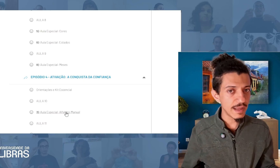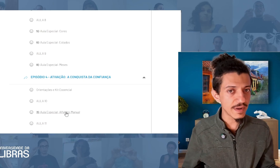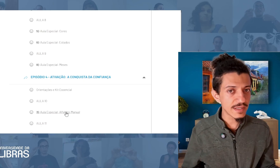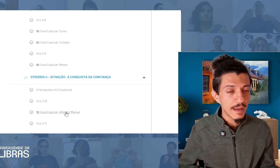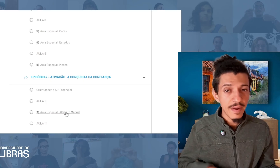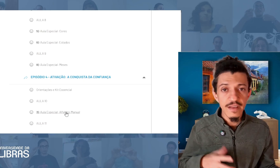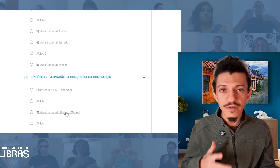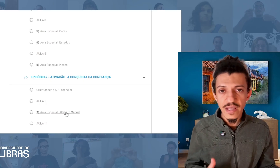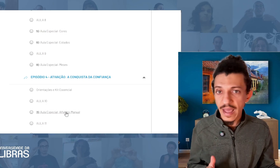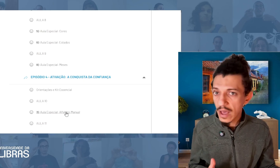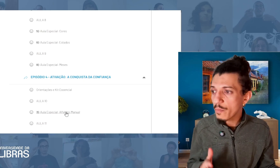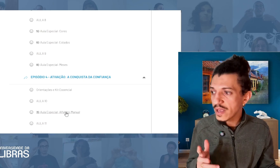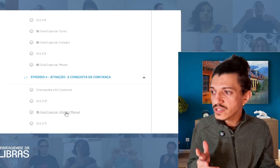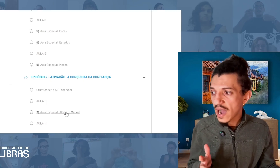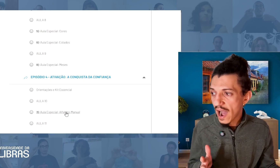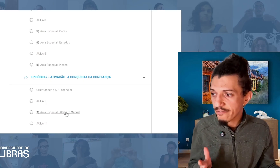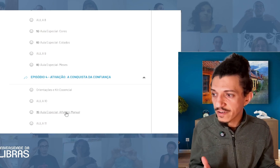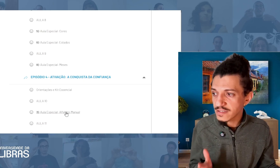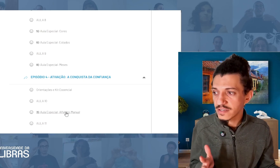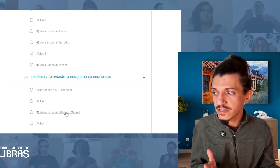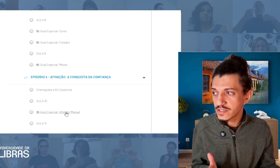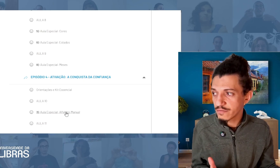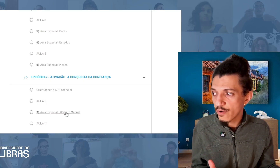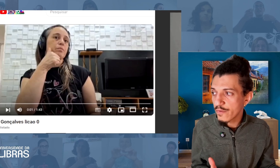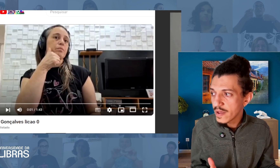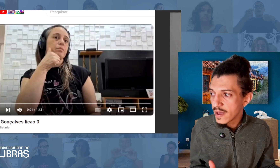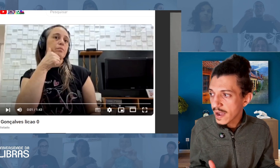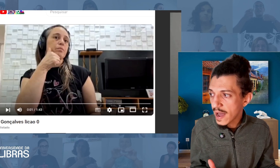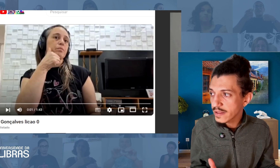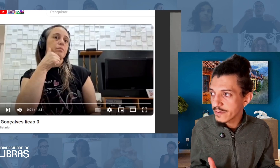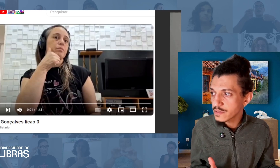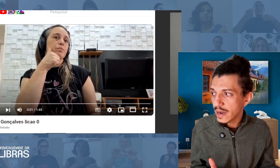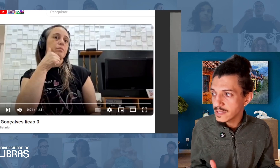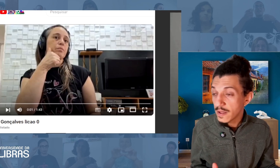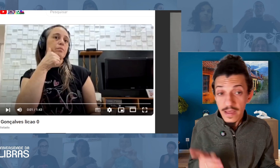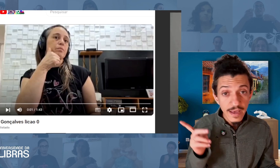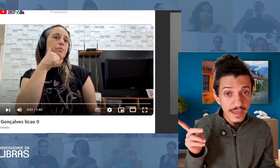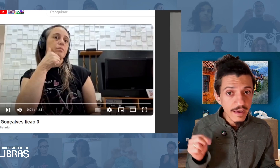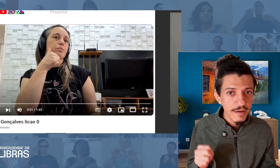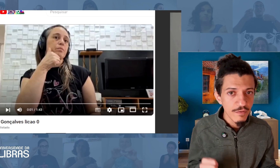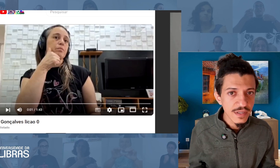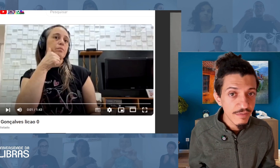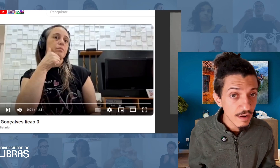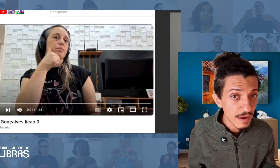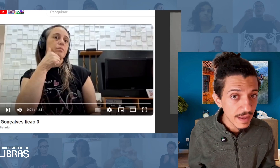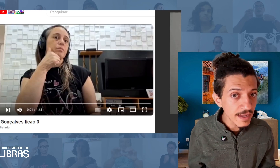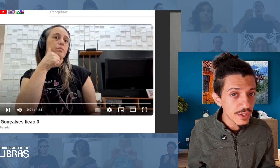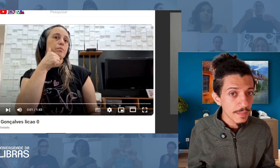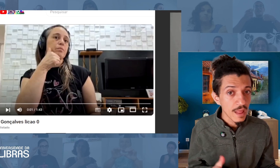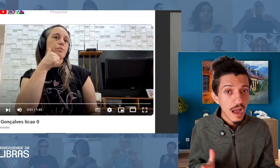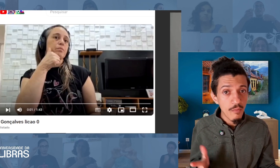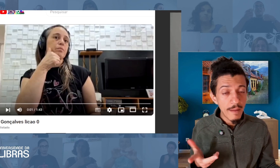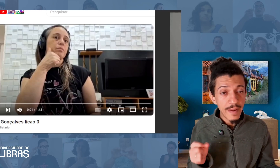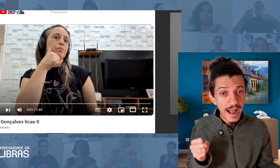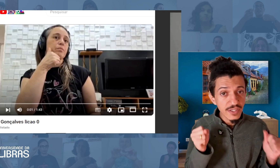na Libras para que você realmente avance, se desenvolva cada vez mais. E aqui você vê novamente uma prática, né,